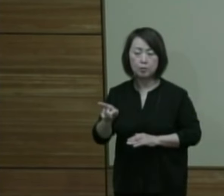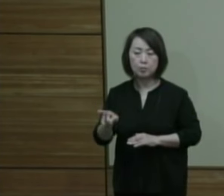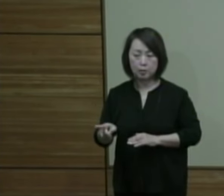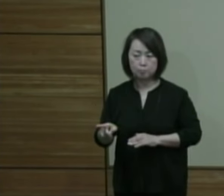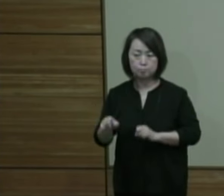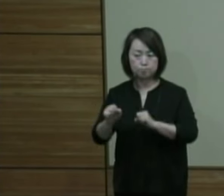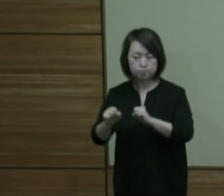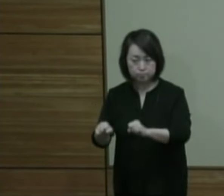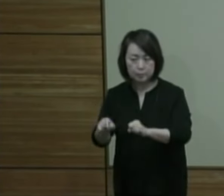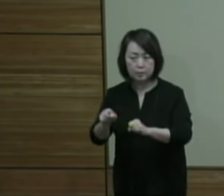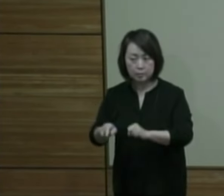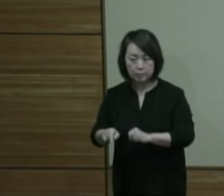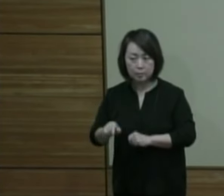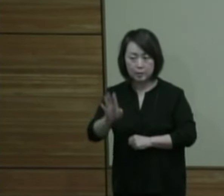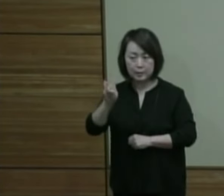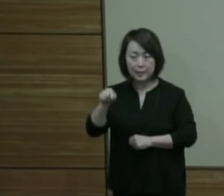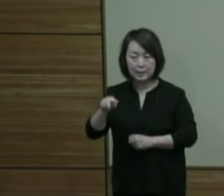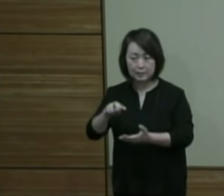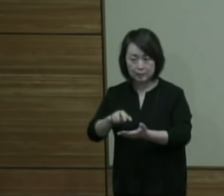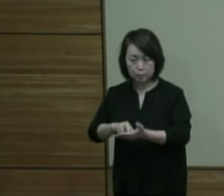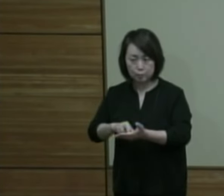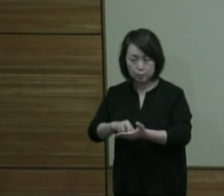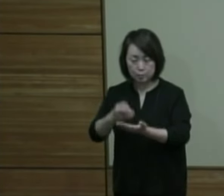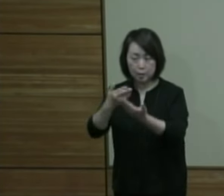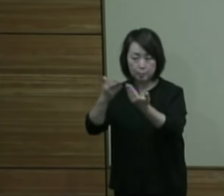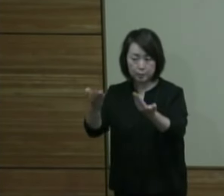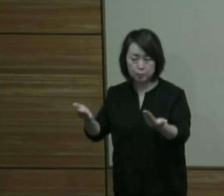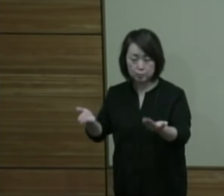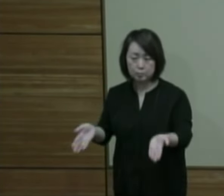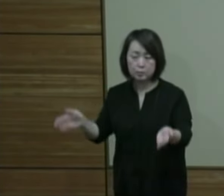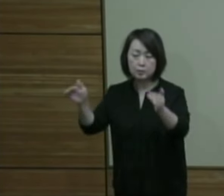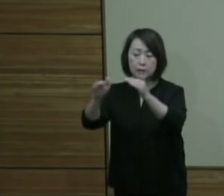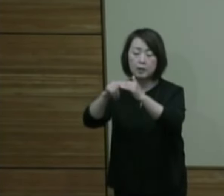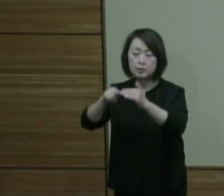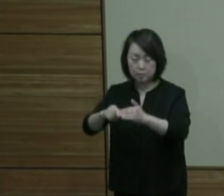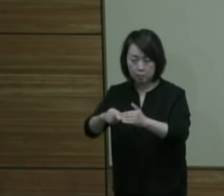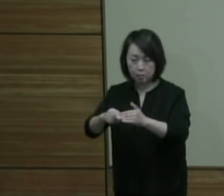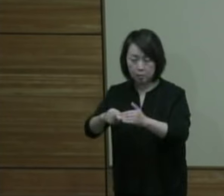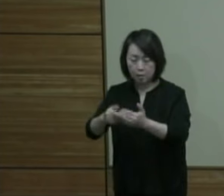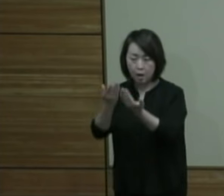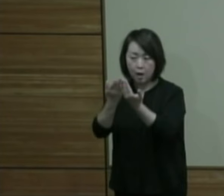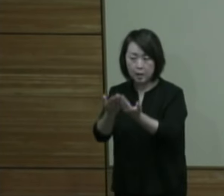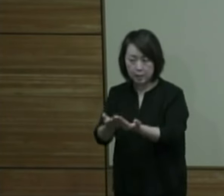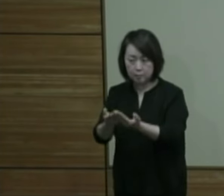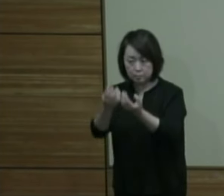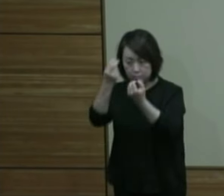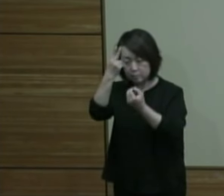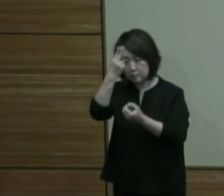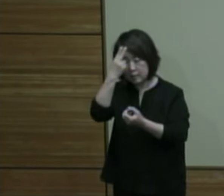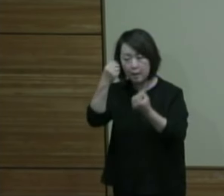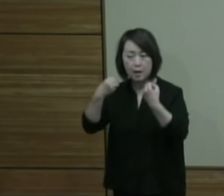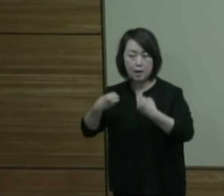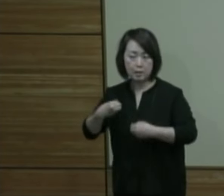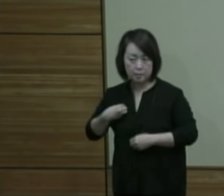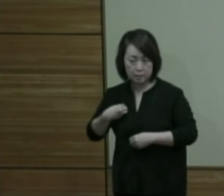はやっぱり県立近代美術館の学芸員の皆さんと全米日系人博物館の学芸員の皆さん、それはそれぞれの館長さんのリーダーシ